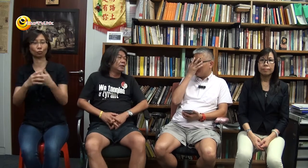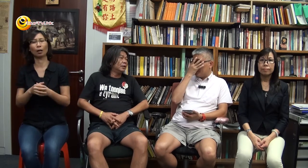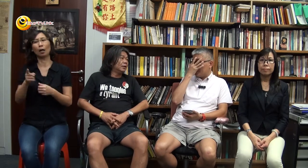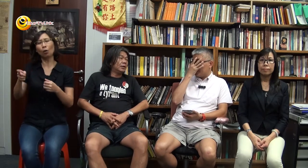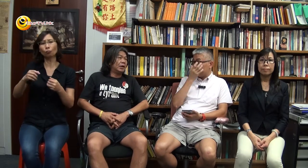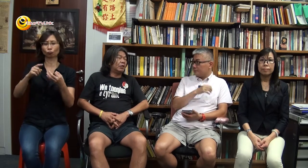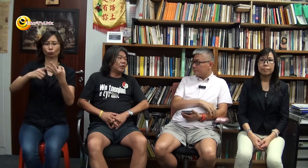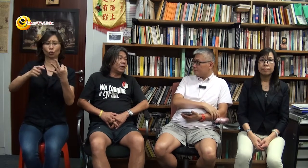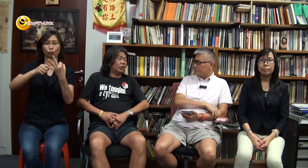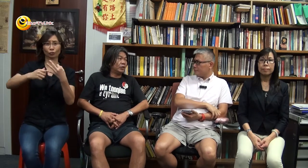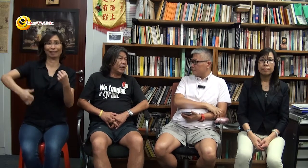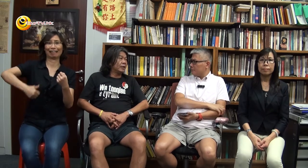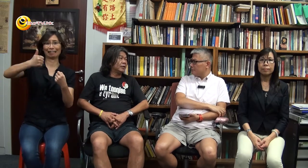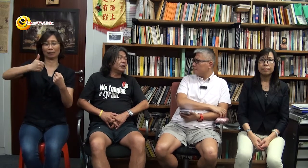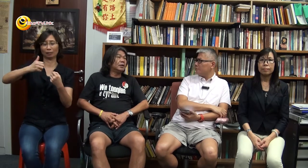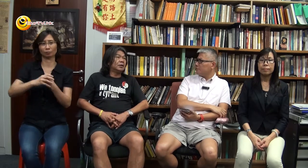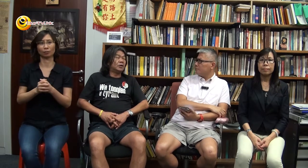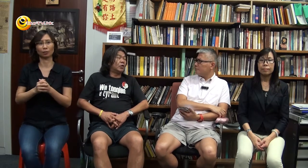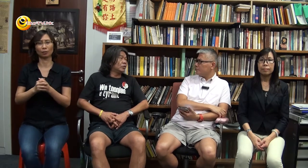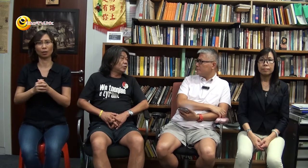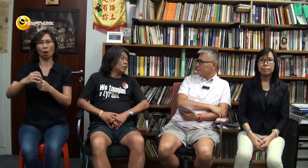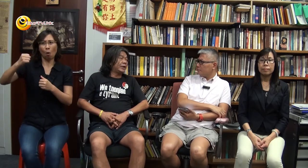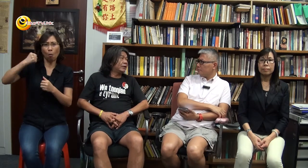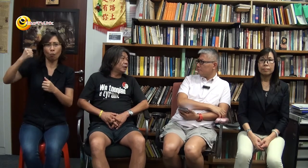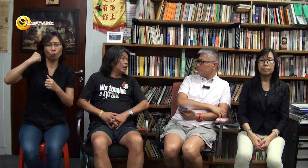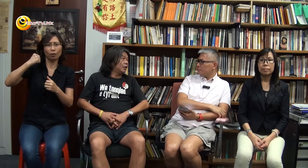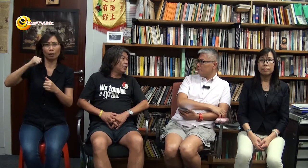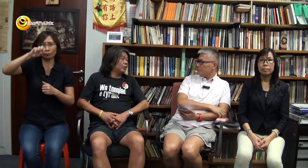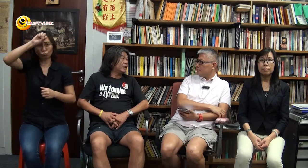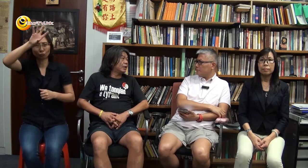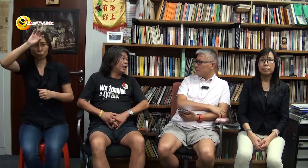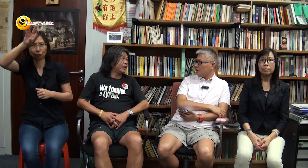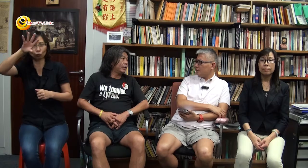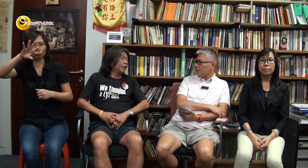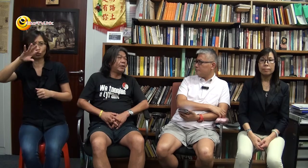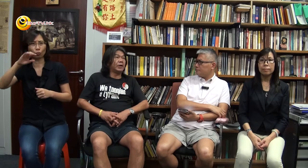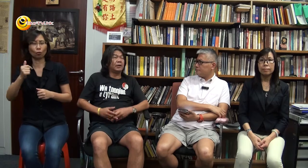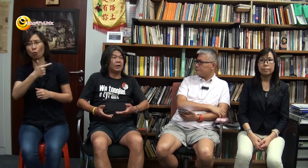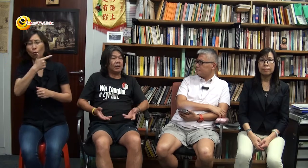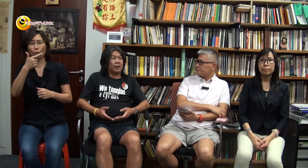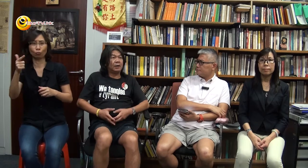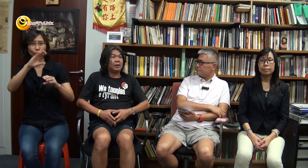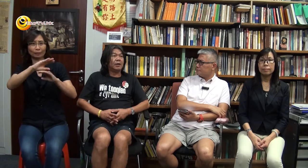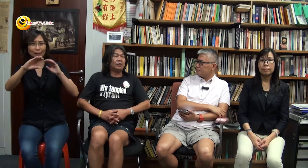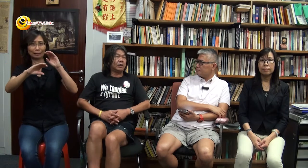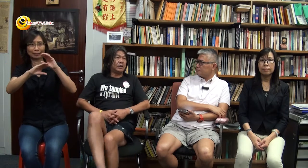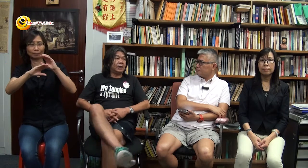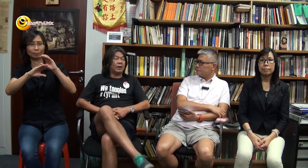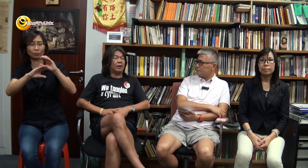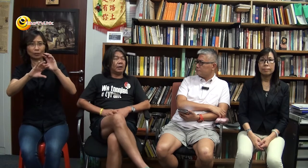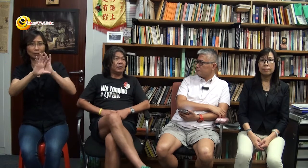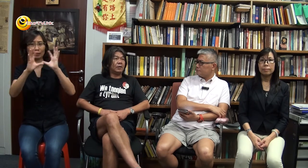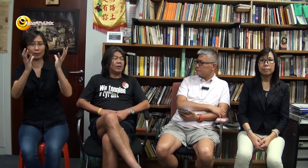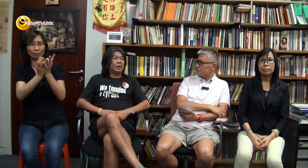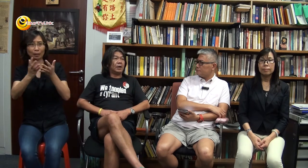是利用他的權力，創造了很多億這個建制派的東西，譬如間用那